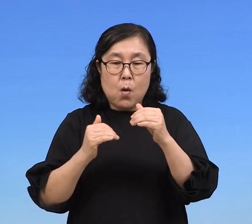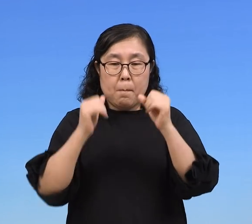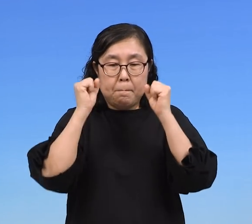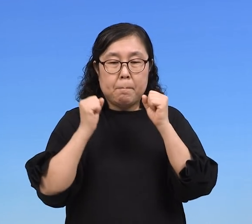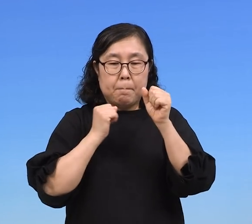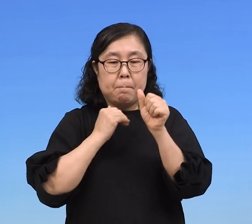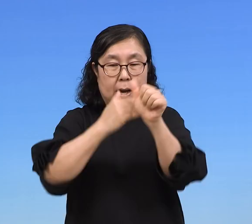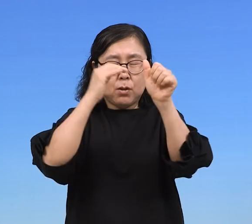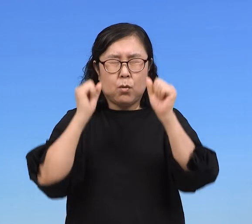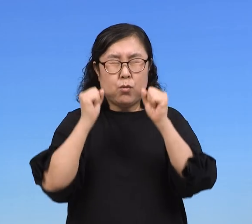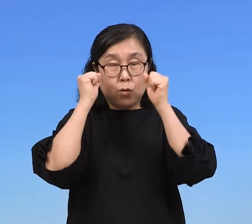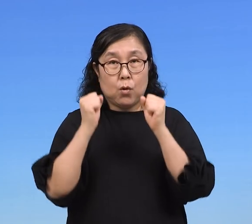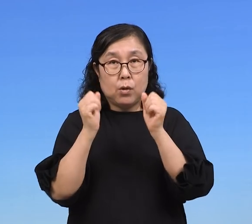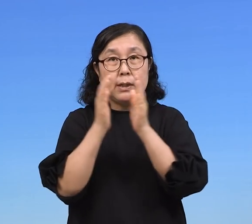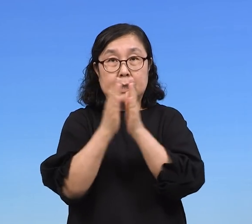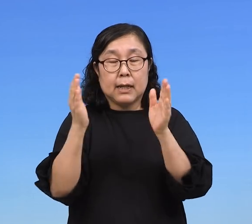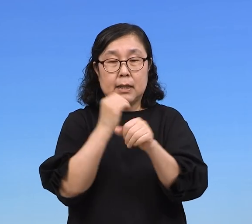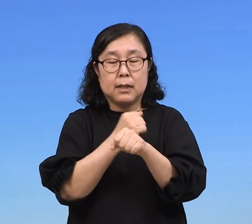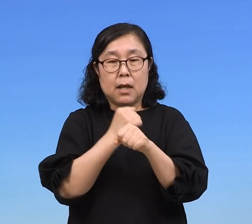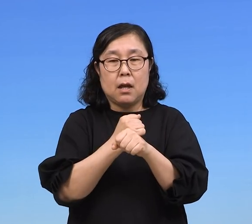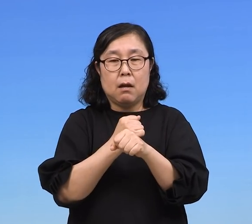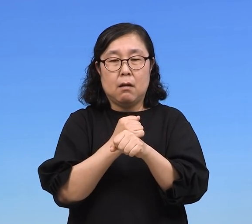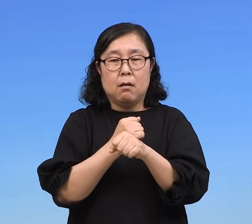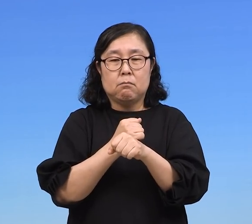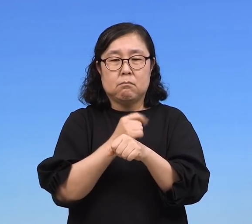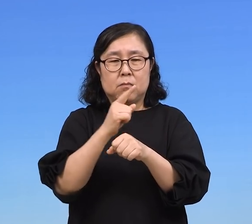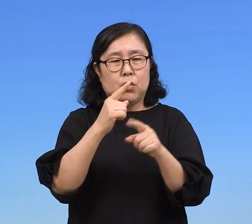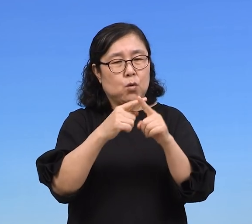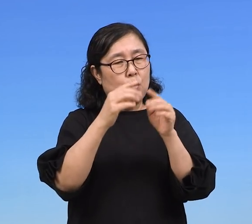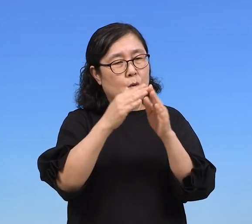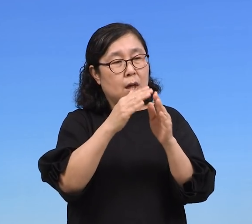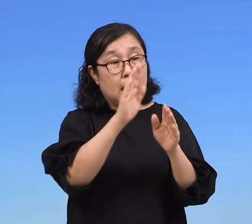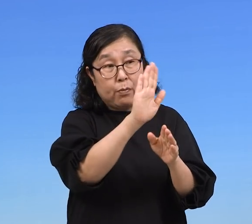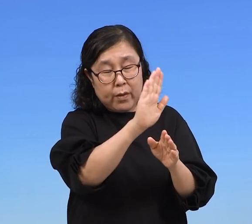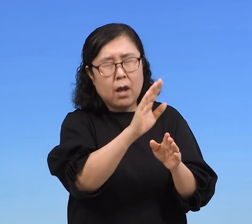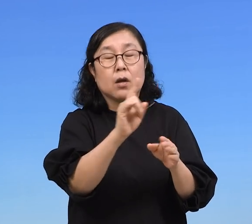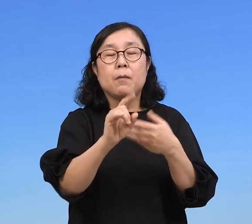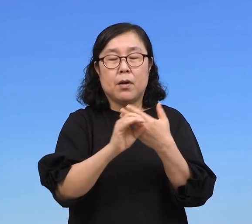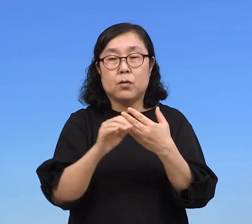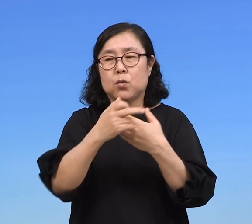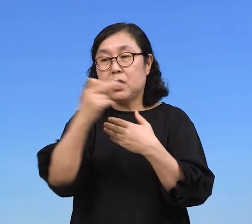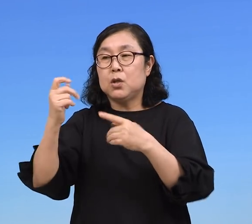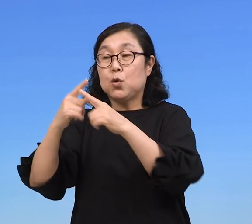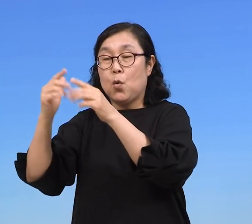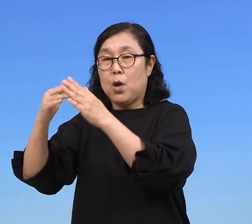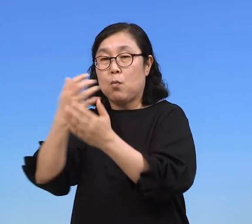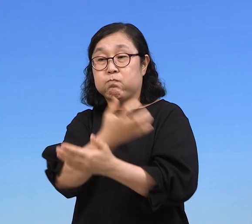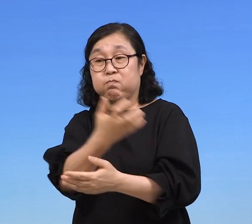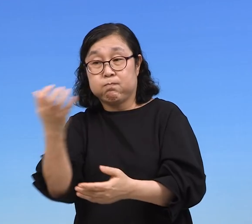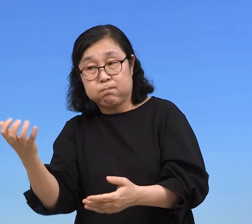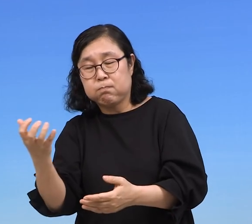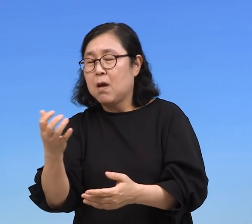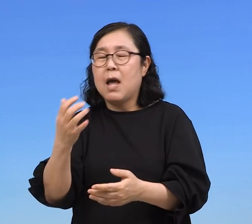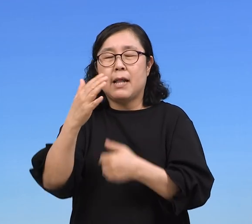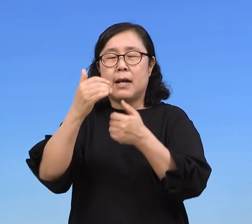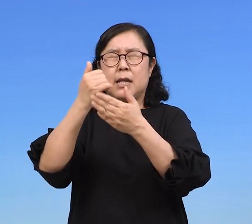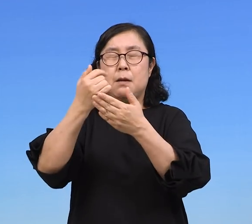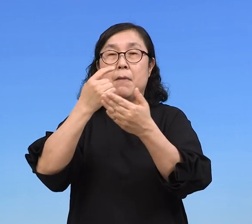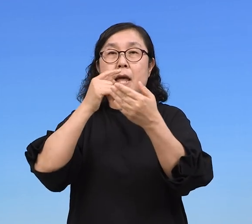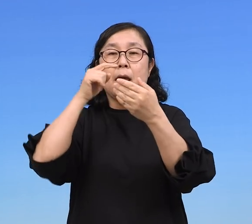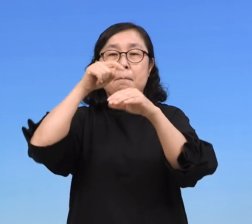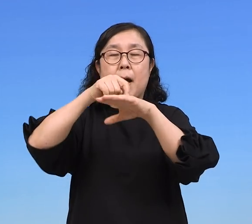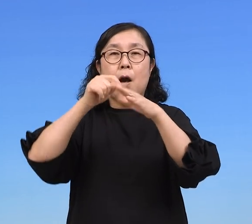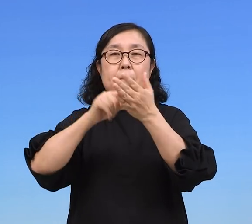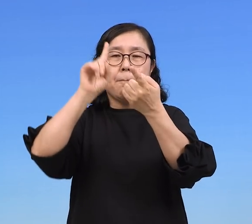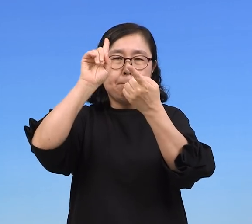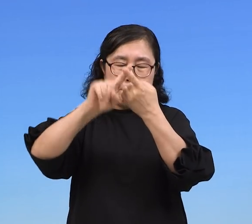운동을 시작했는데 이 교회는 이제 나가라 그러네. 이게 또 다른 큰 교회를 찾아가신다면 이게 어떻게 하나님 마음에 이게